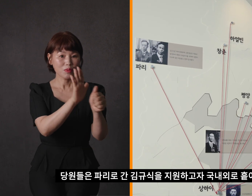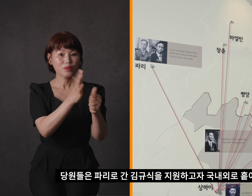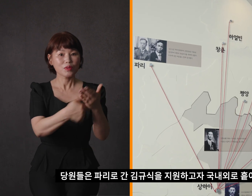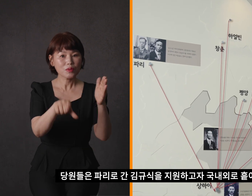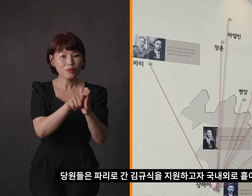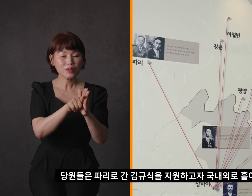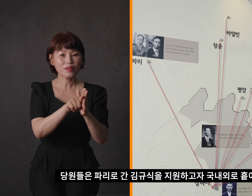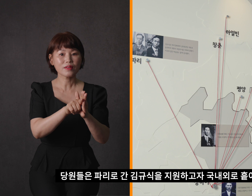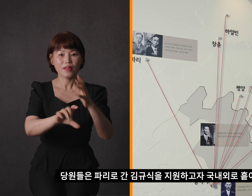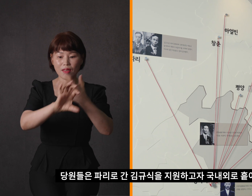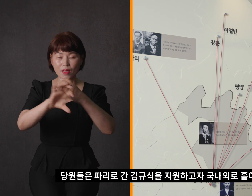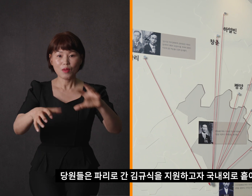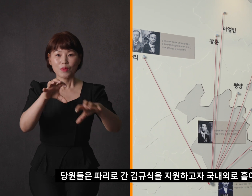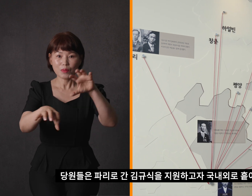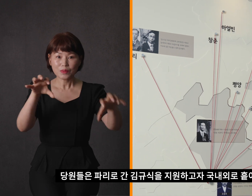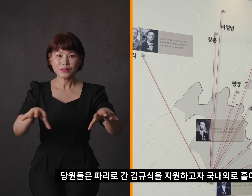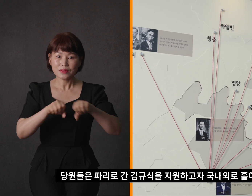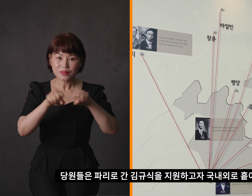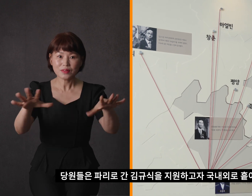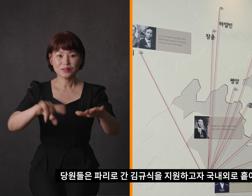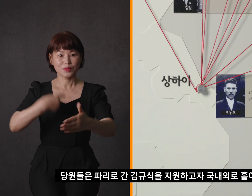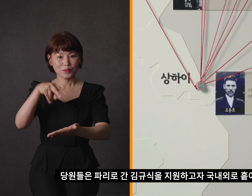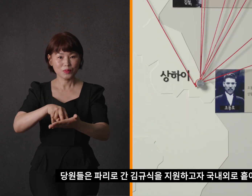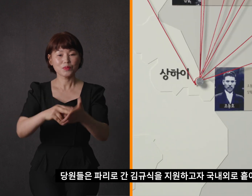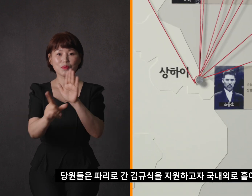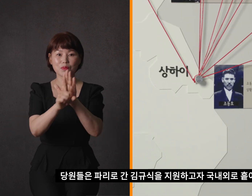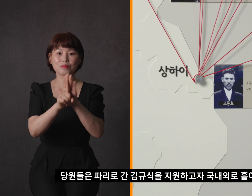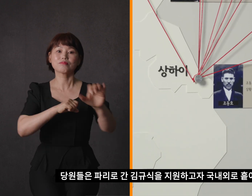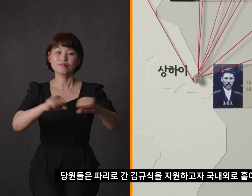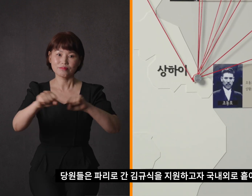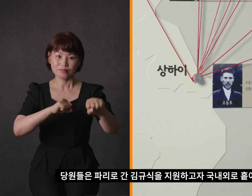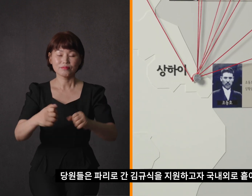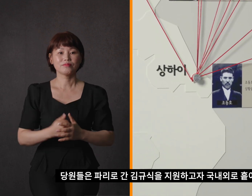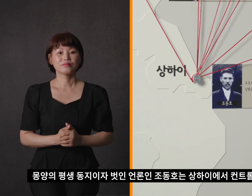당원들은 파리로 간 김규식을 지원하고자 국내외로 흩어졌습니다.